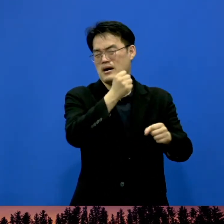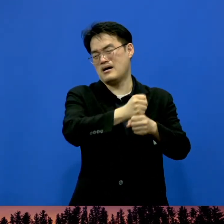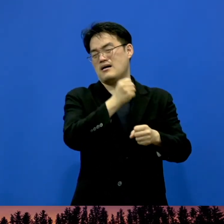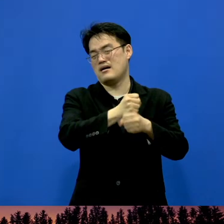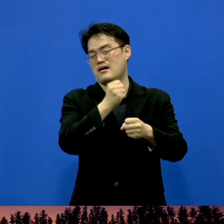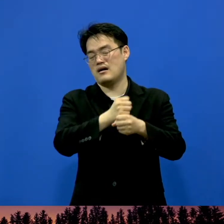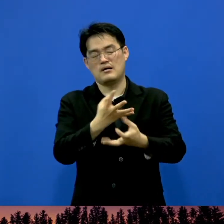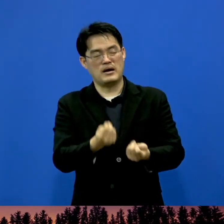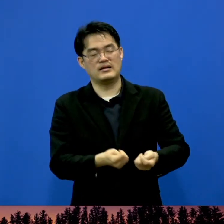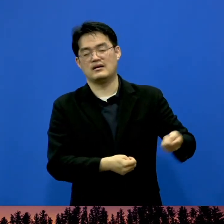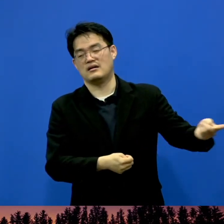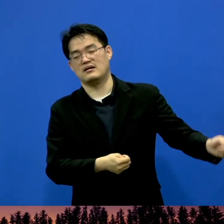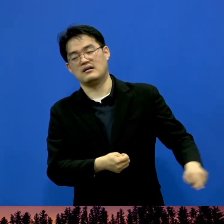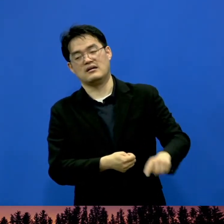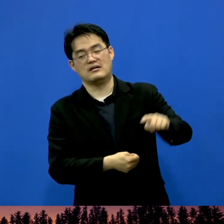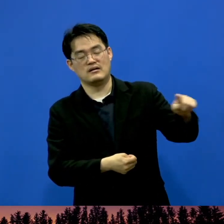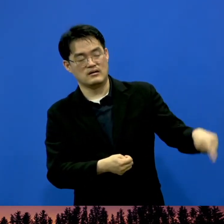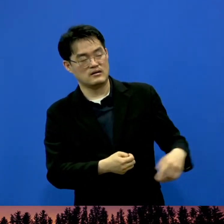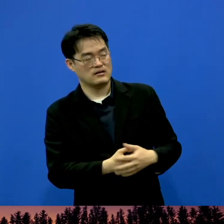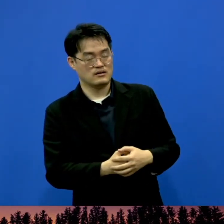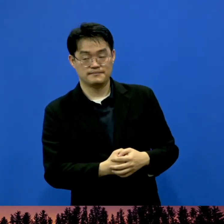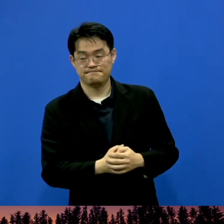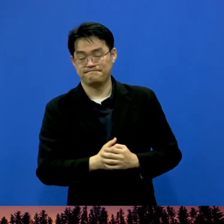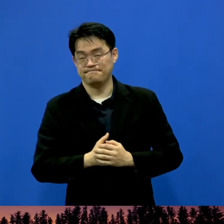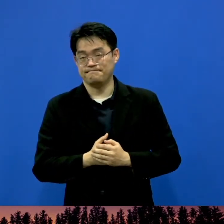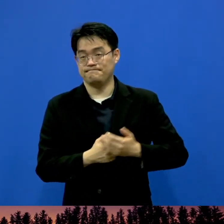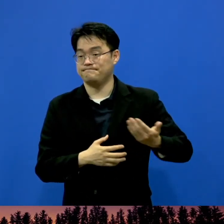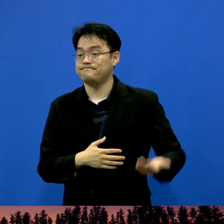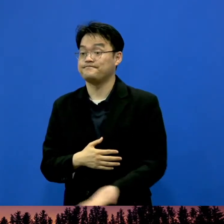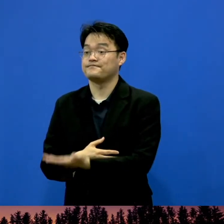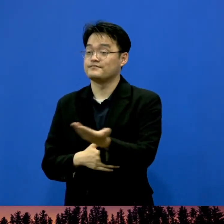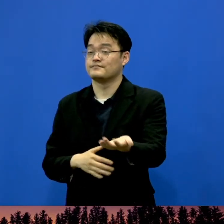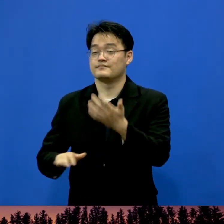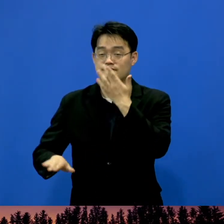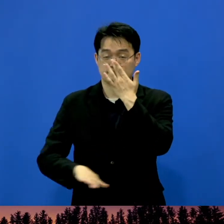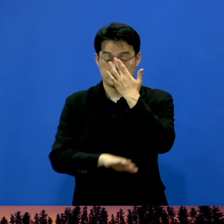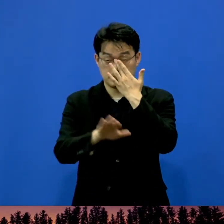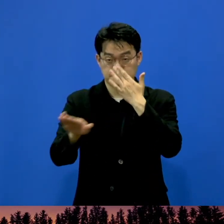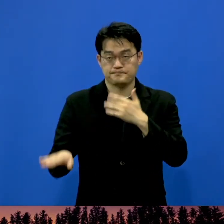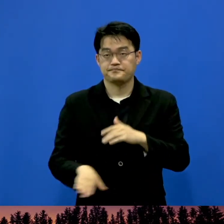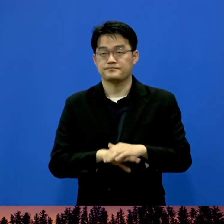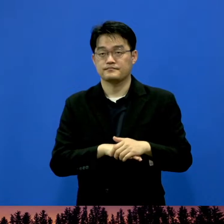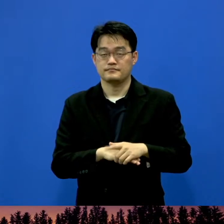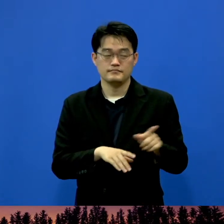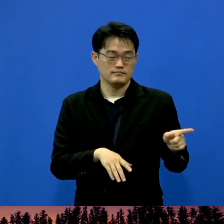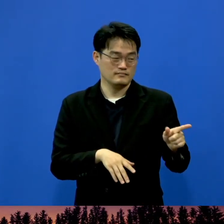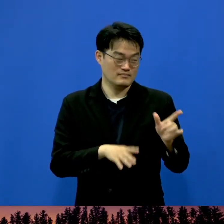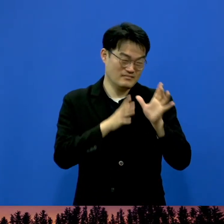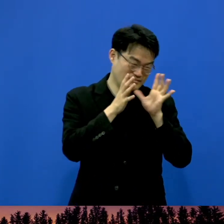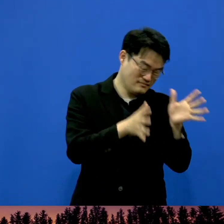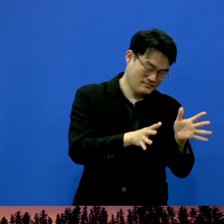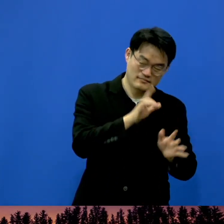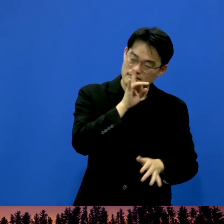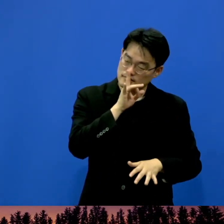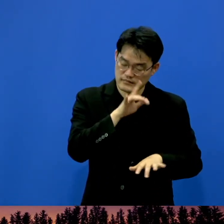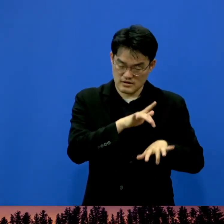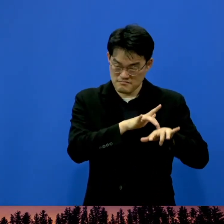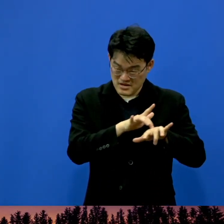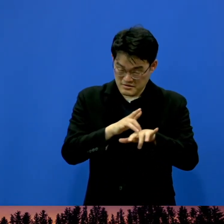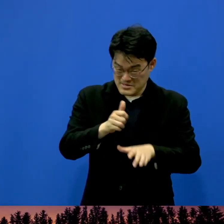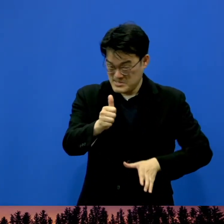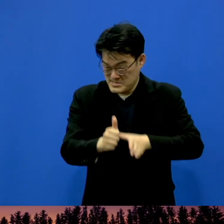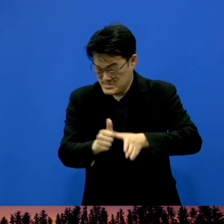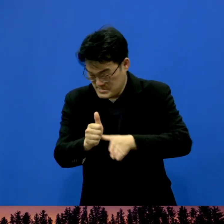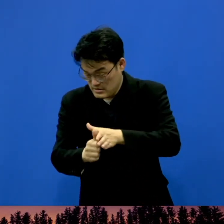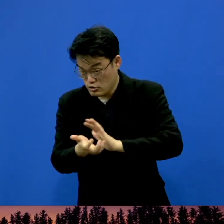해. 그럼 그게 더 번식을 해요. 근데 여러분 우리가 수동적으로 있으면 안 된다는 거. 마귀가 공격하기 전에 우리가 먼저